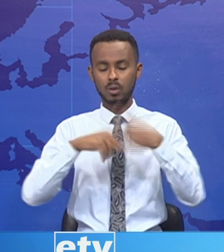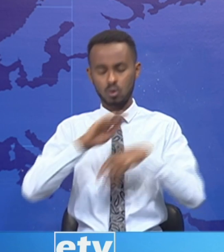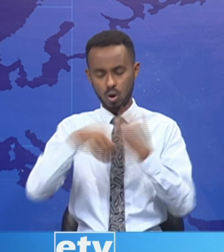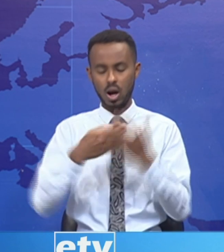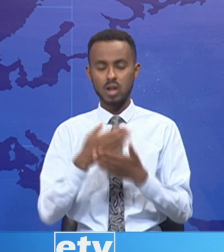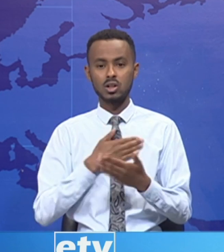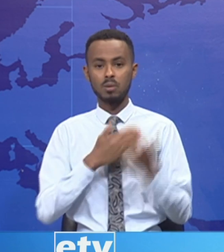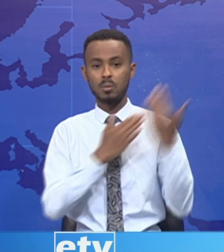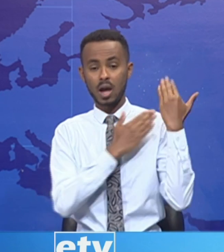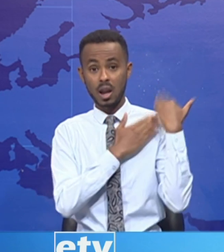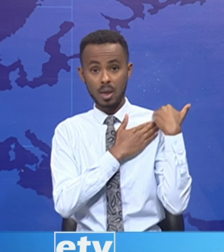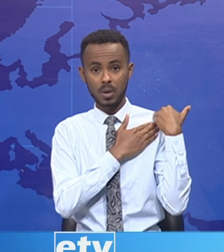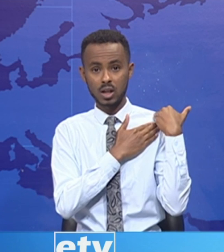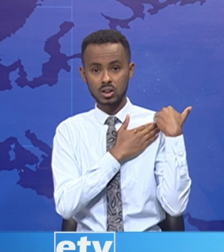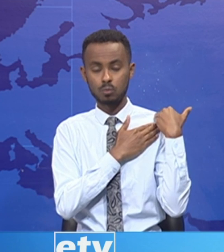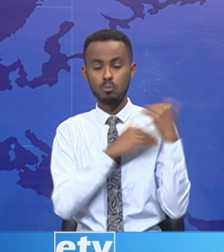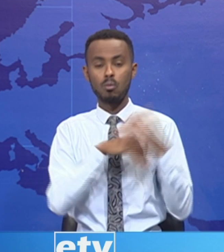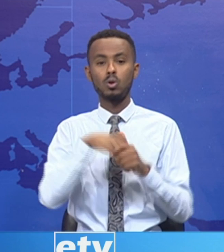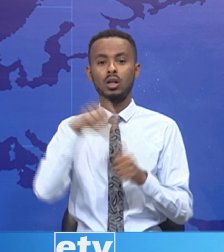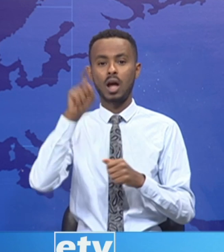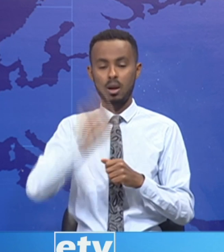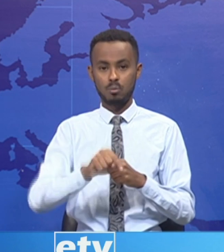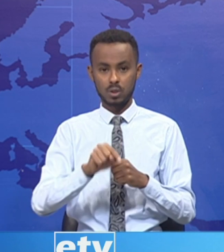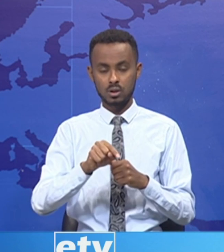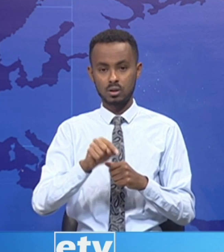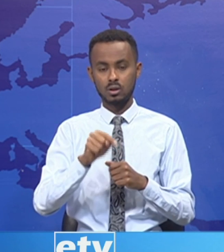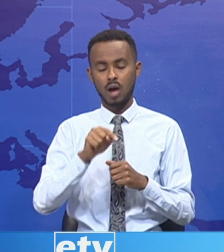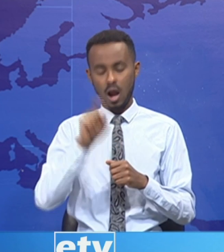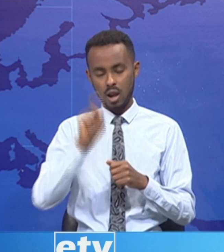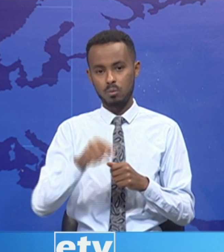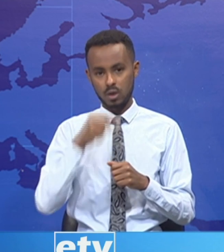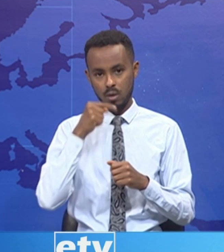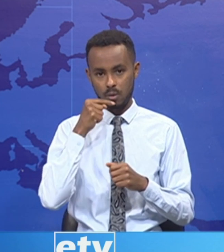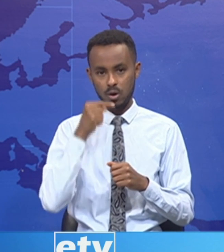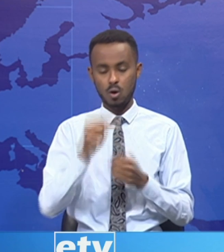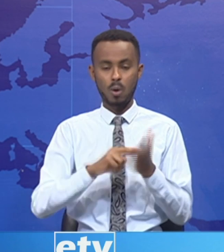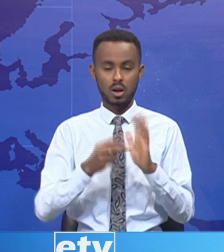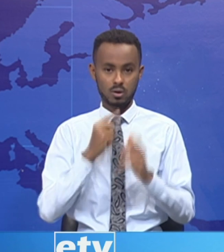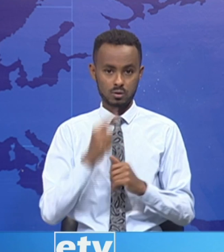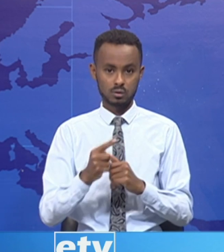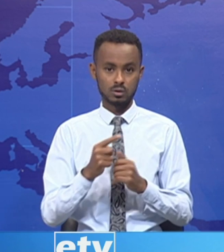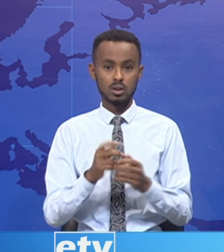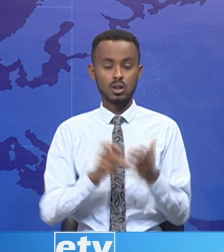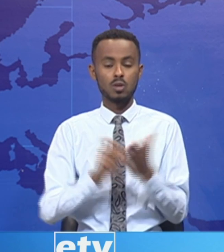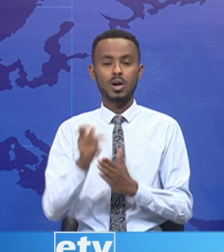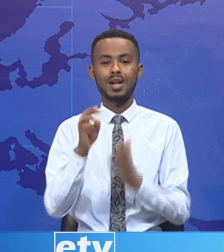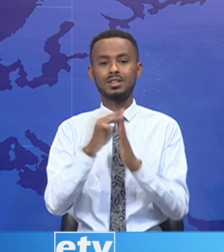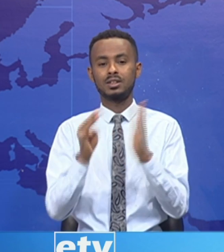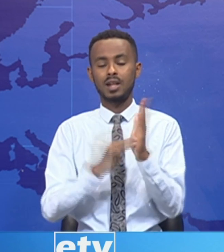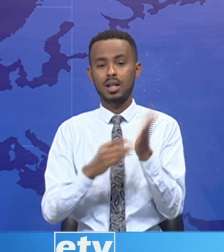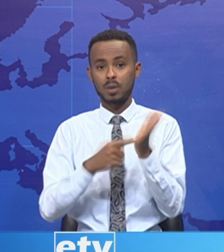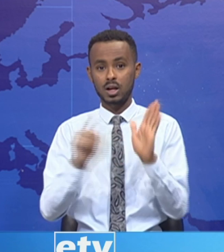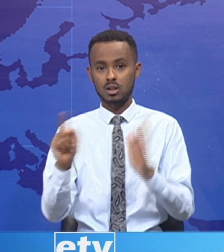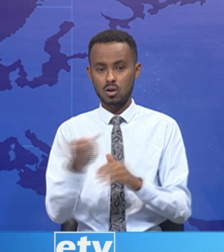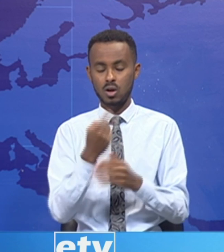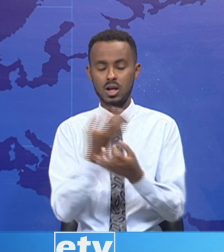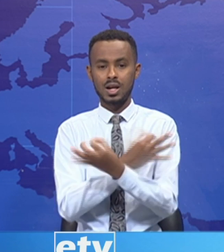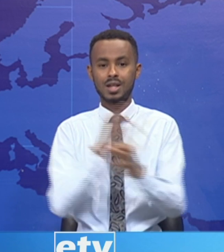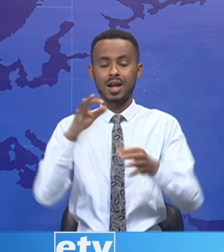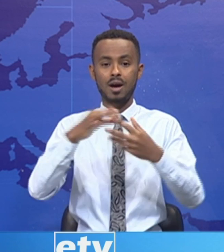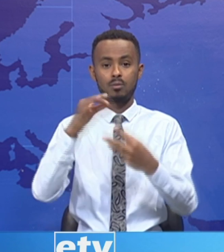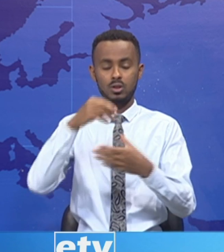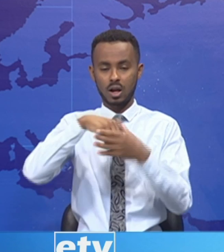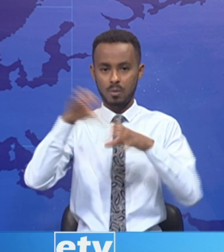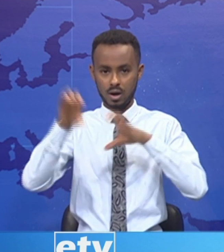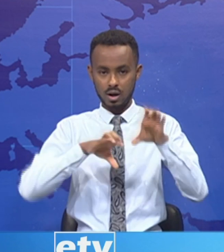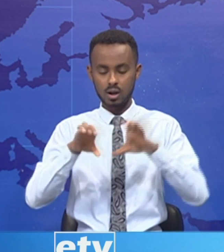ሁላችንም ሚናችንን መወጣት አለብንም የምንለው ማለት ነው። የዲሞክራሲ ስርዓት መገለጫ የሆነን ነጻ ምርጫ